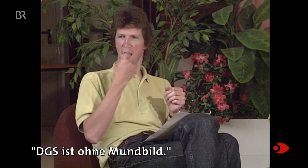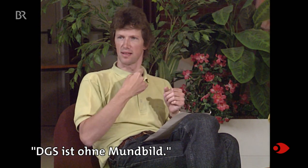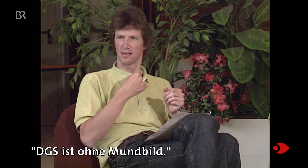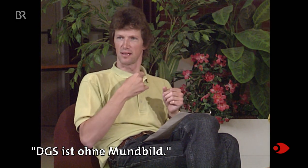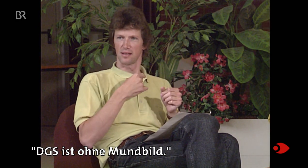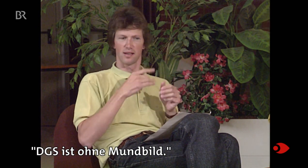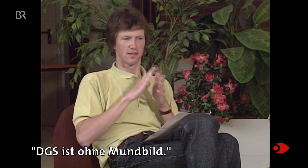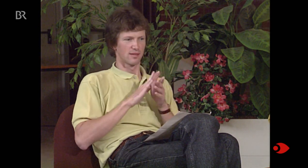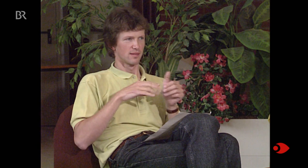Mundbild.